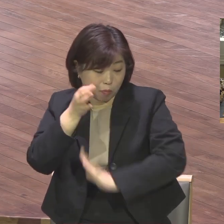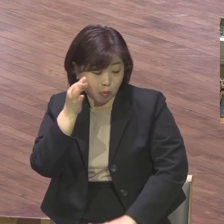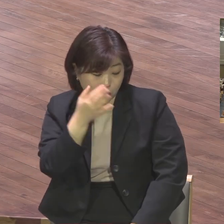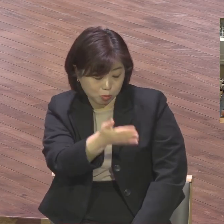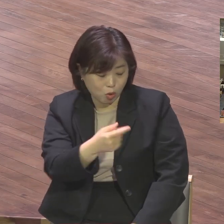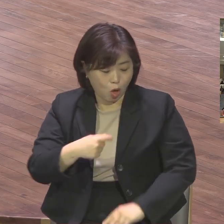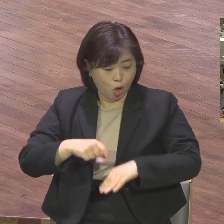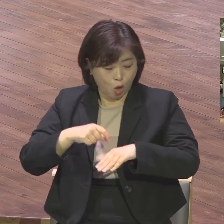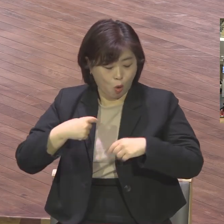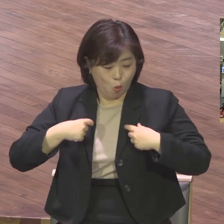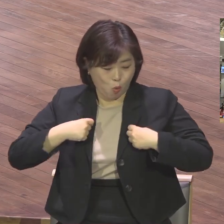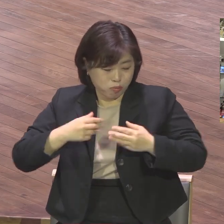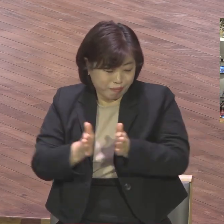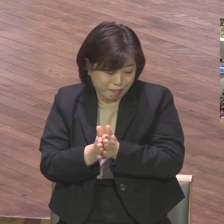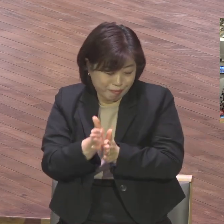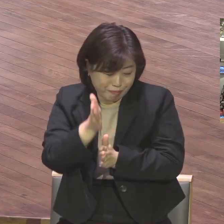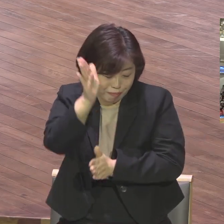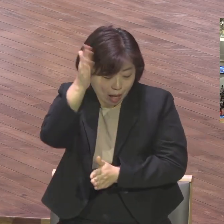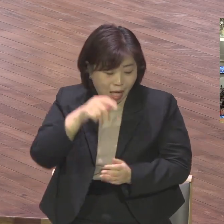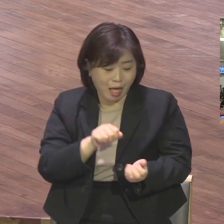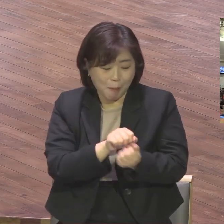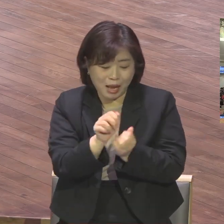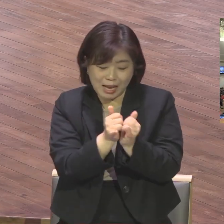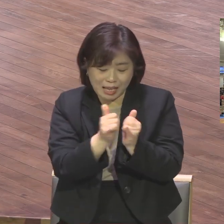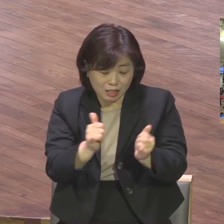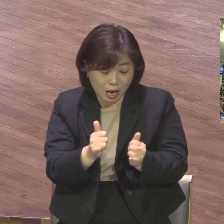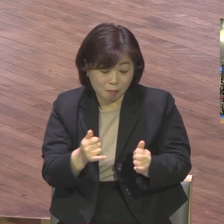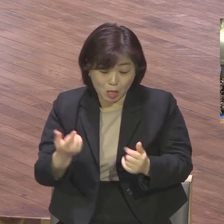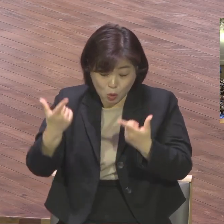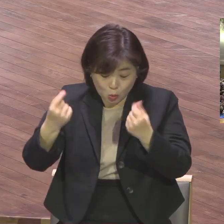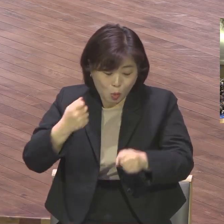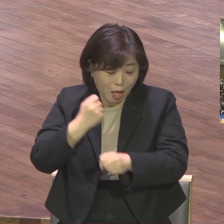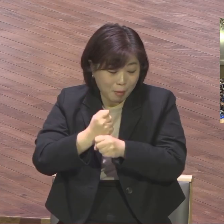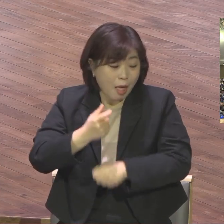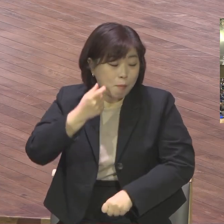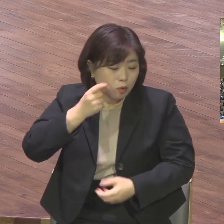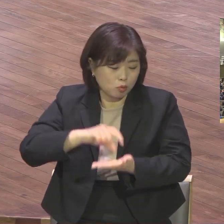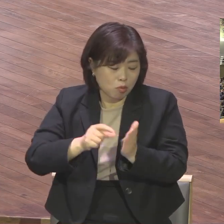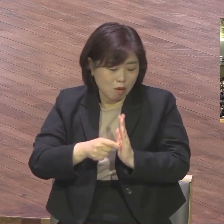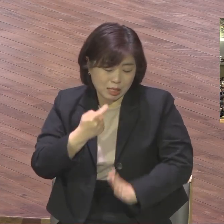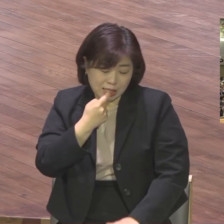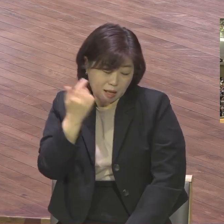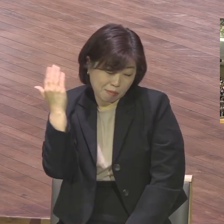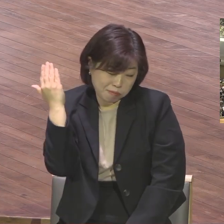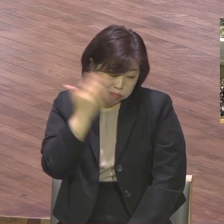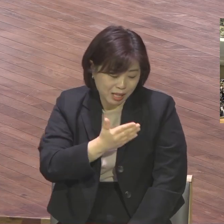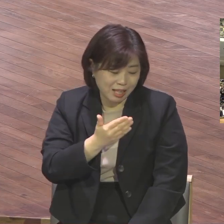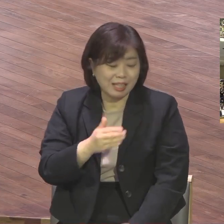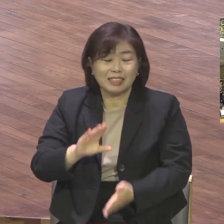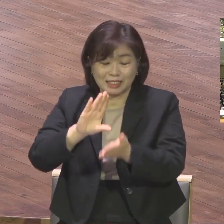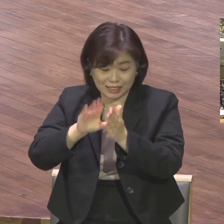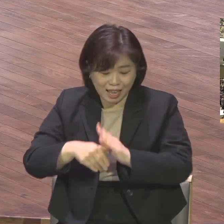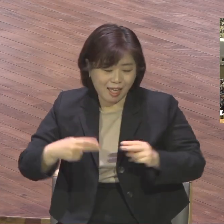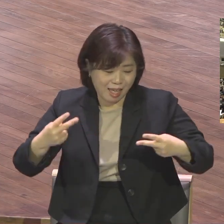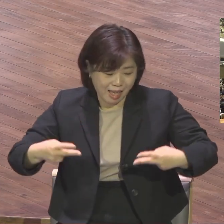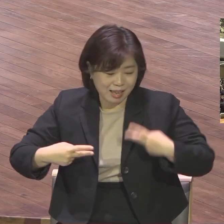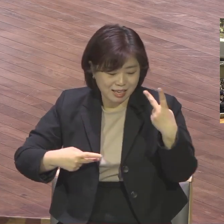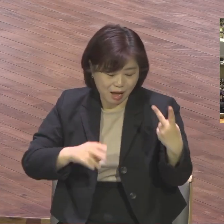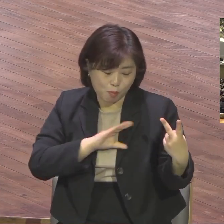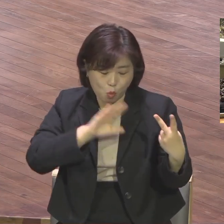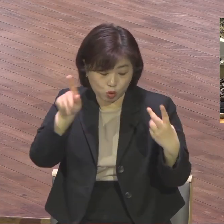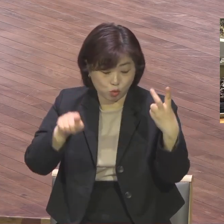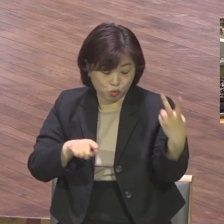자가 그렇게 희게 할 수 없을 만큼 매우 희어졌더라. 이에 엘리야가 모세와 함께 그들에게 나타나 예수와 더불어